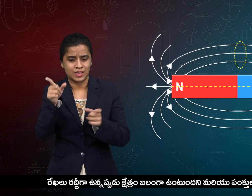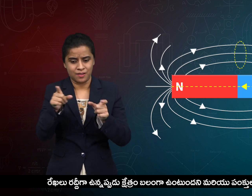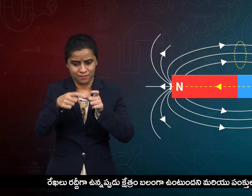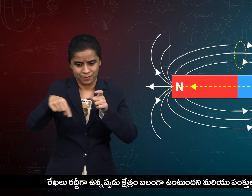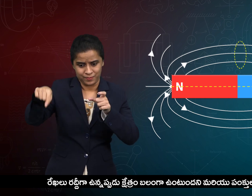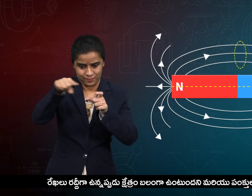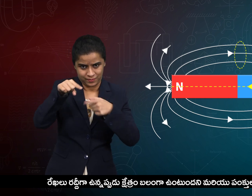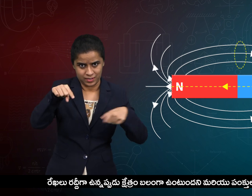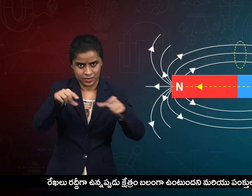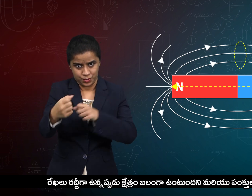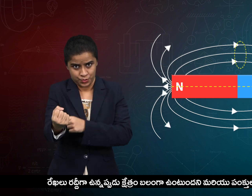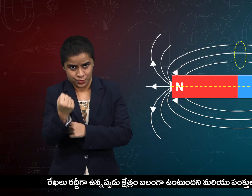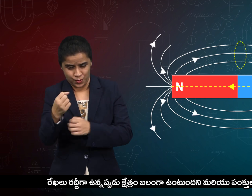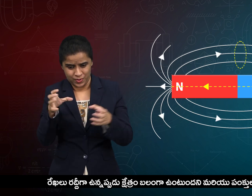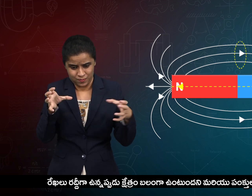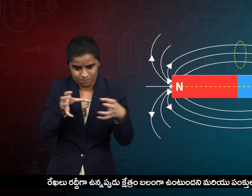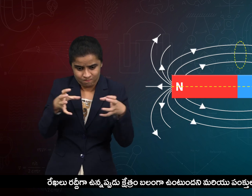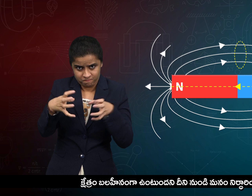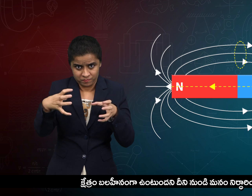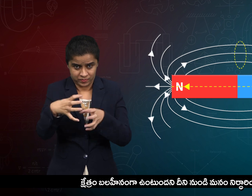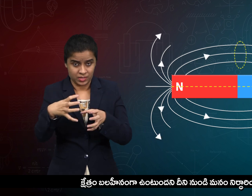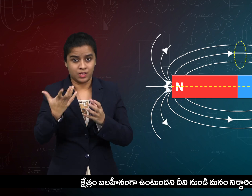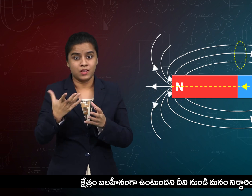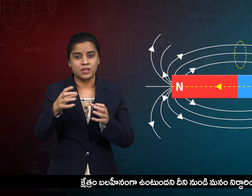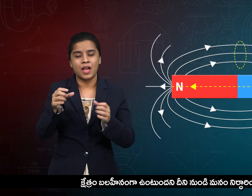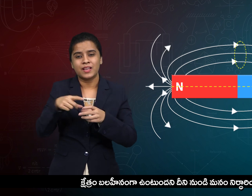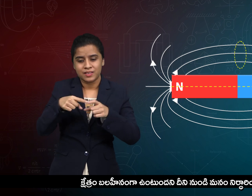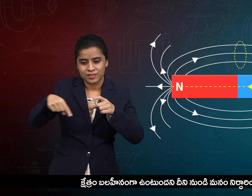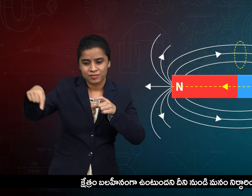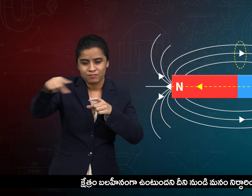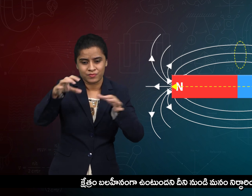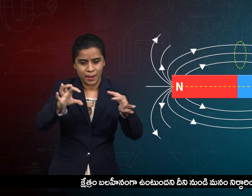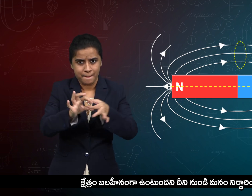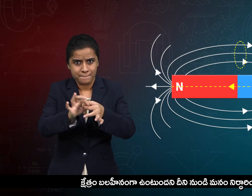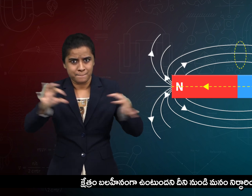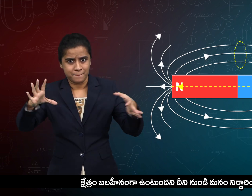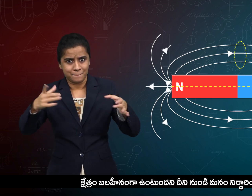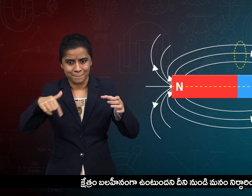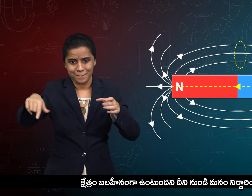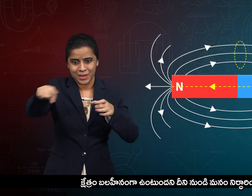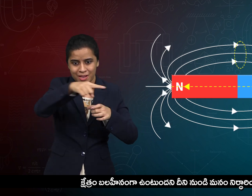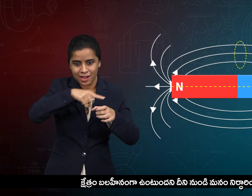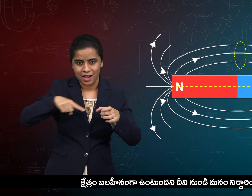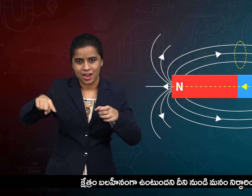మరియు పంక్తులు వేరుగా ఉన్నప్పుడు క్షేత్రం బలహీనంగా ఉంటుందని దీని నుండి మనం